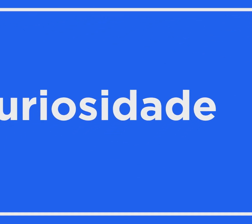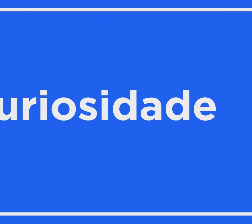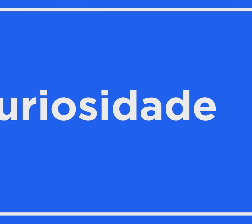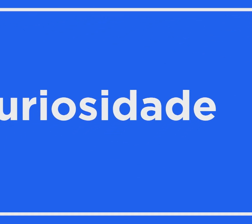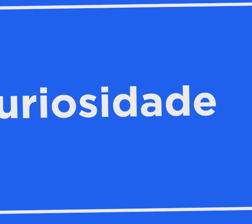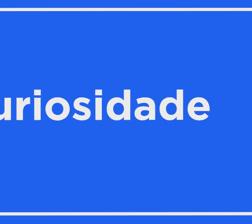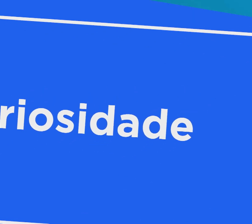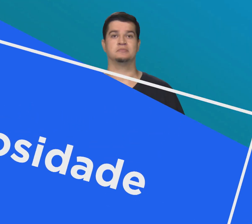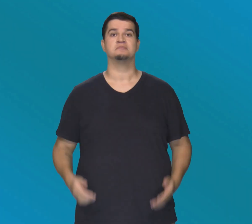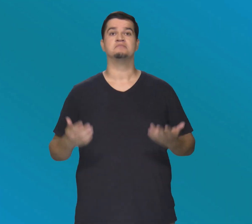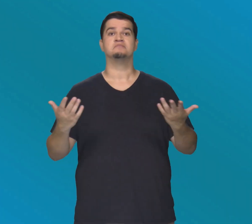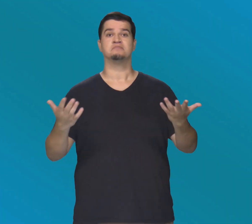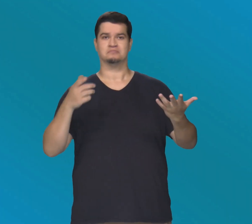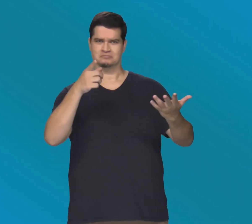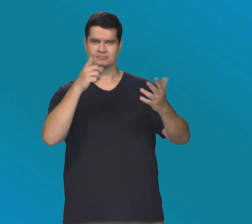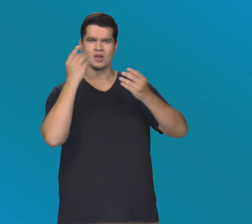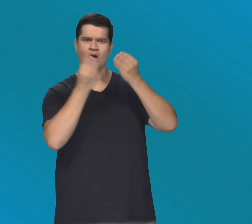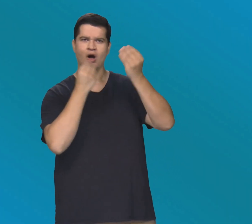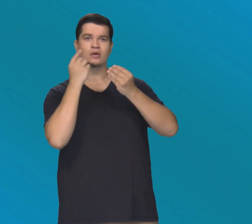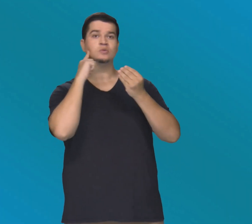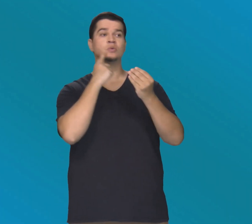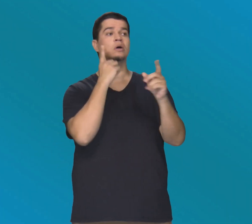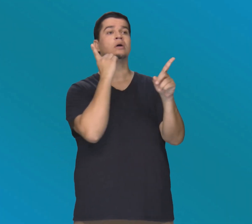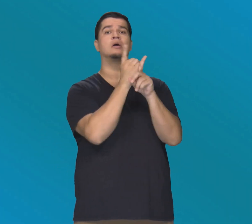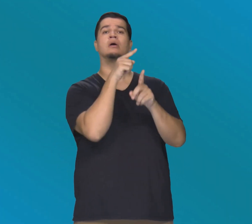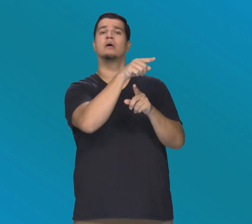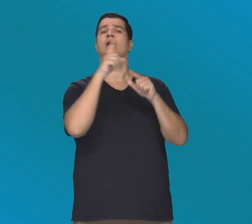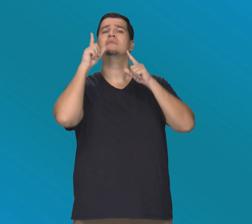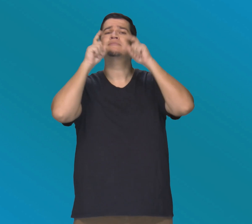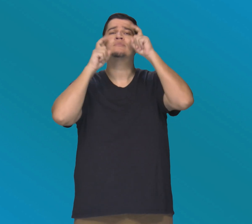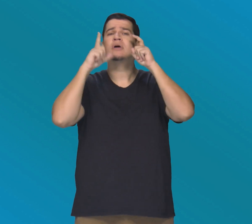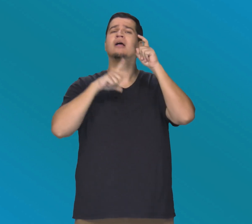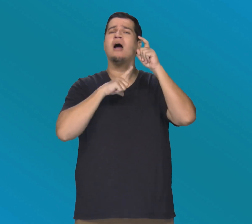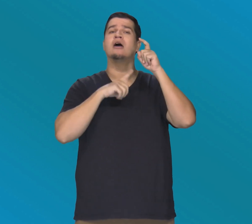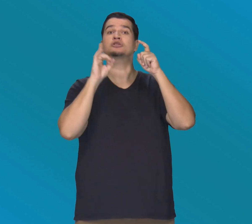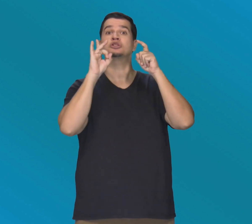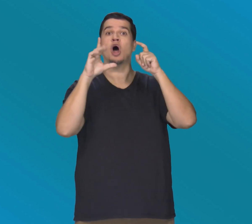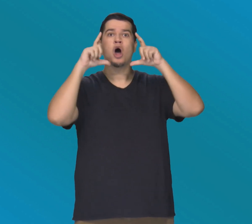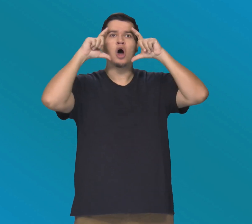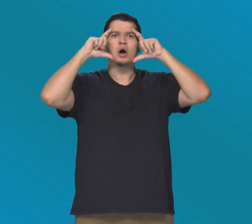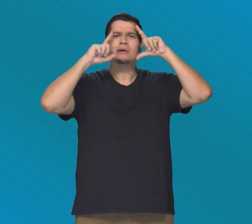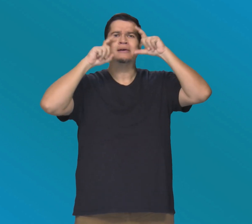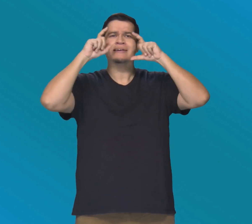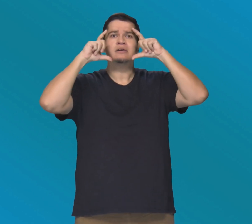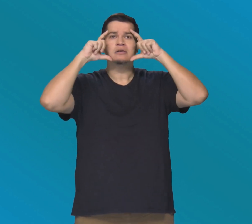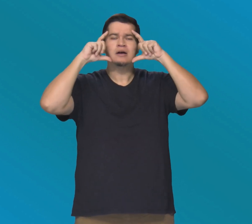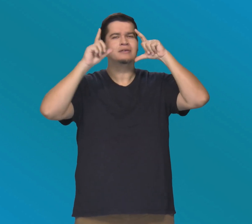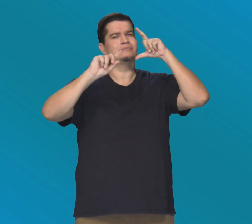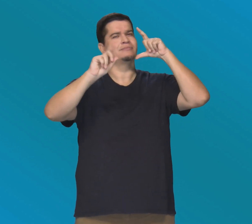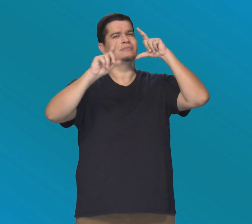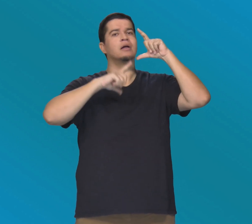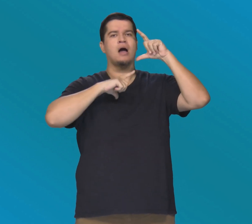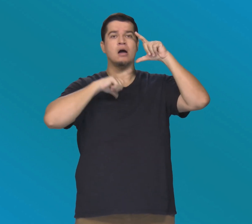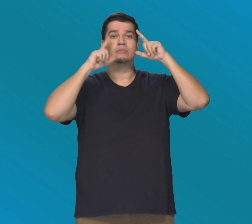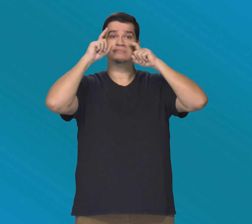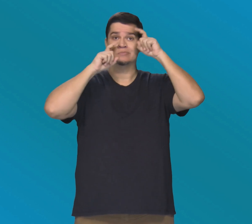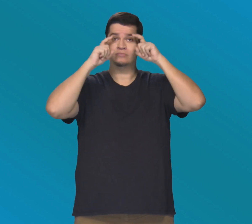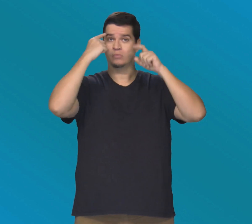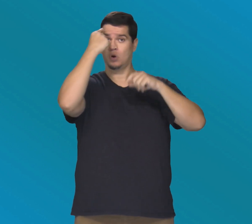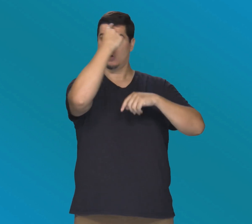curiosidade e na aula de hoje nós vamos aprender algumas expressões faciais e corporais que são muito importantes durante um diálogo